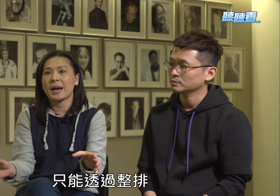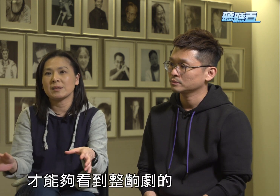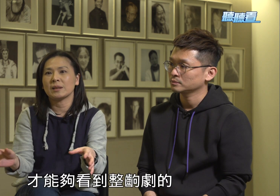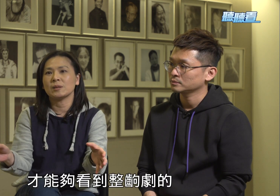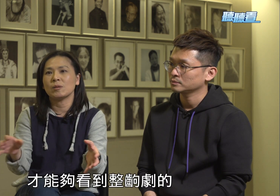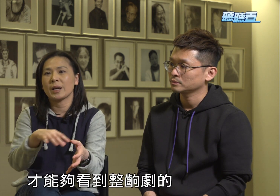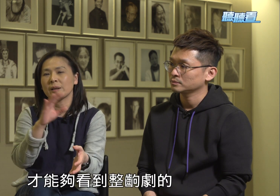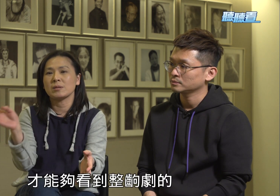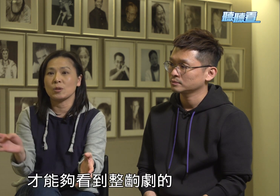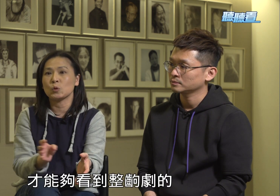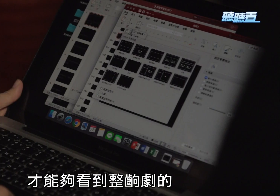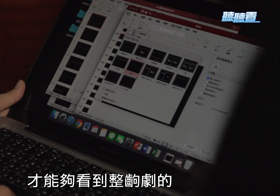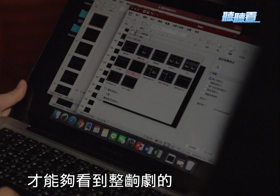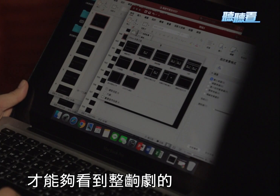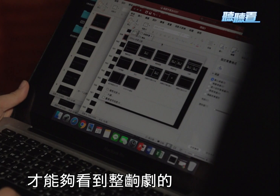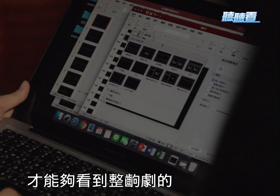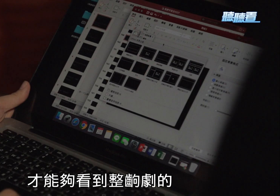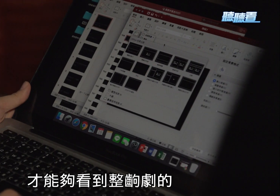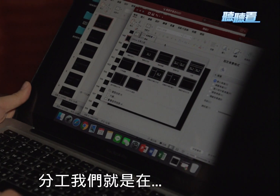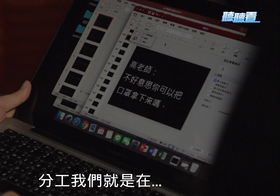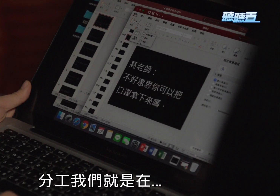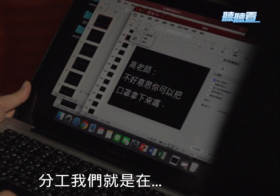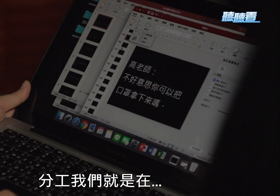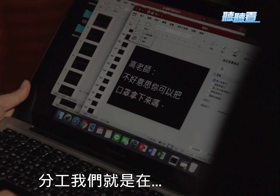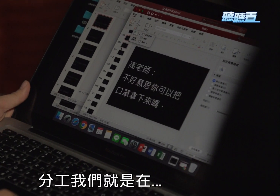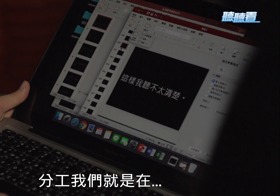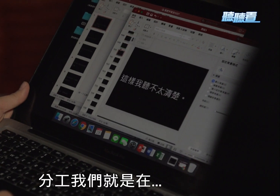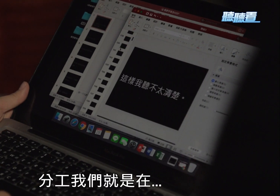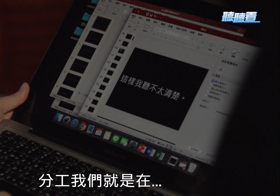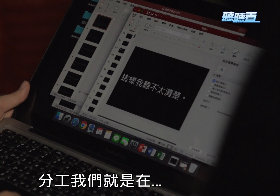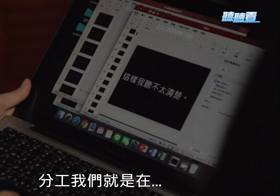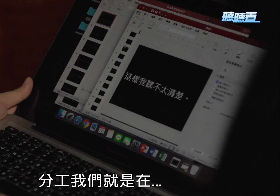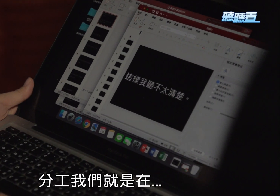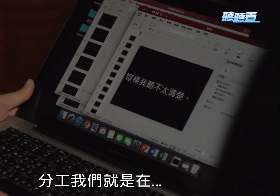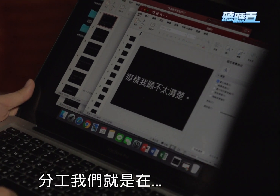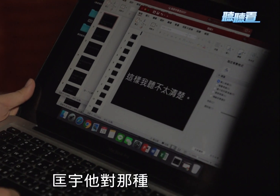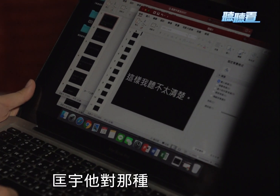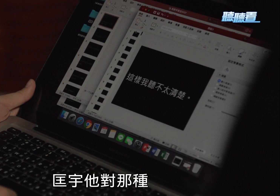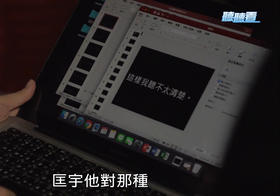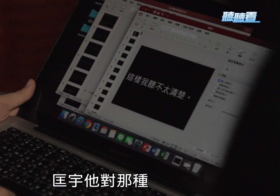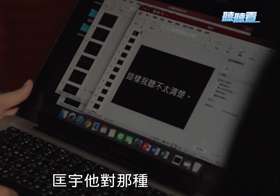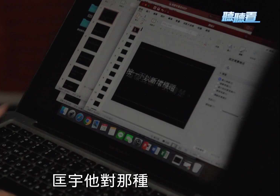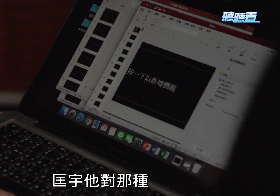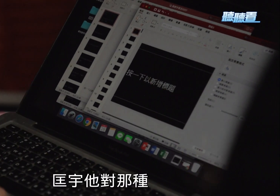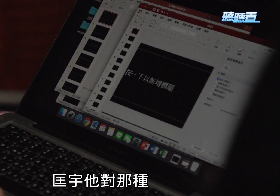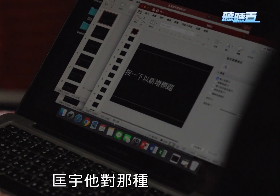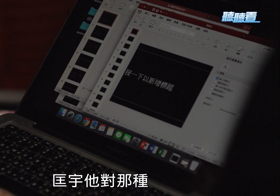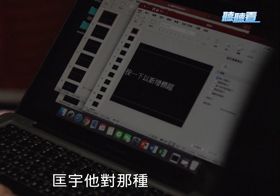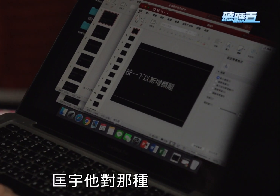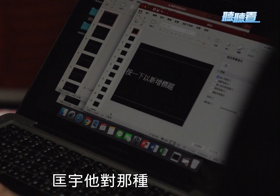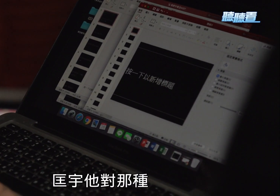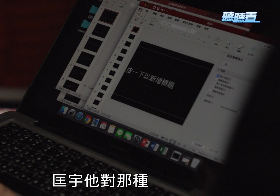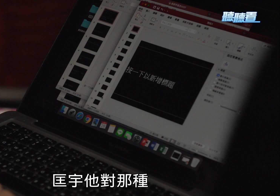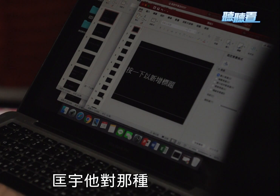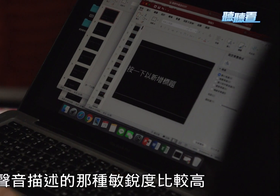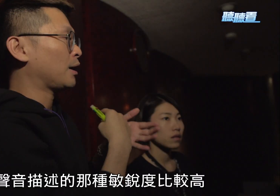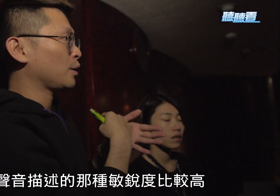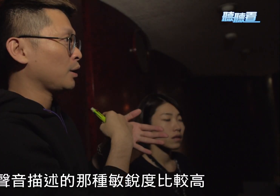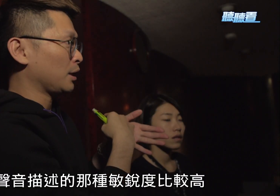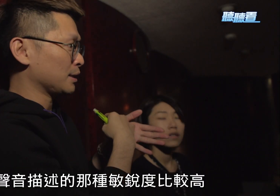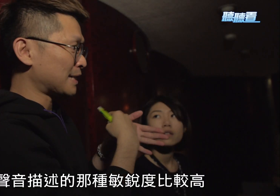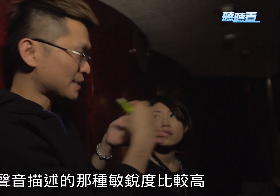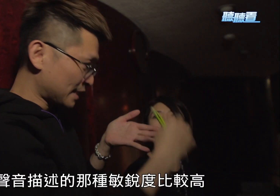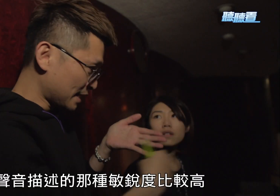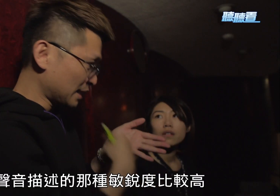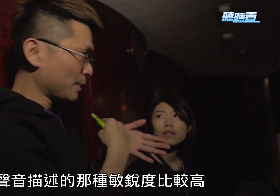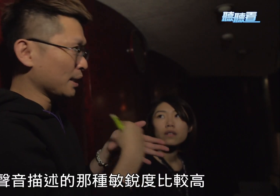过整排才能够看到整出剧的分工。我们就是在匡宇他对那种声